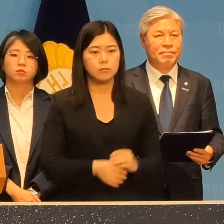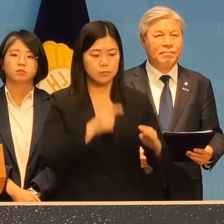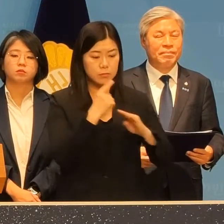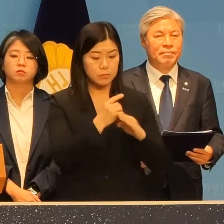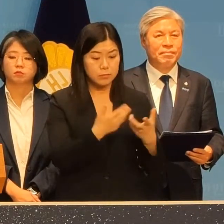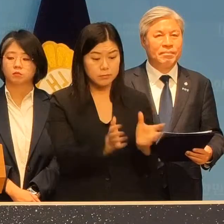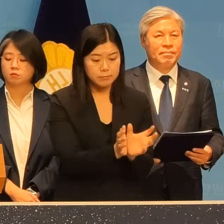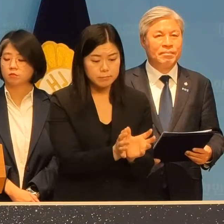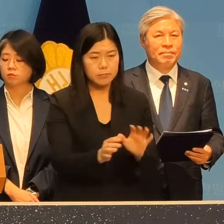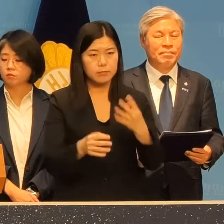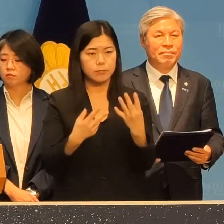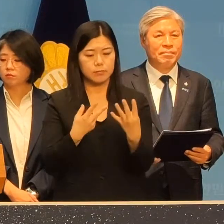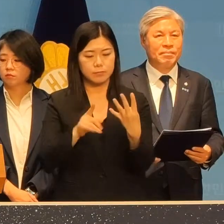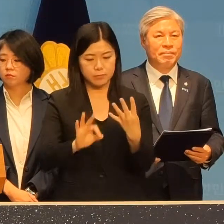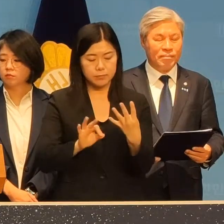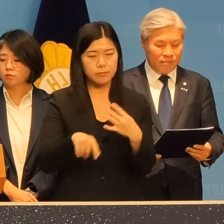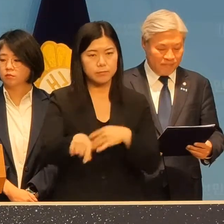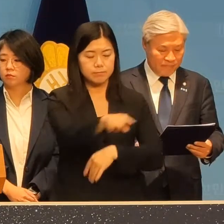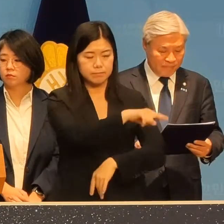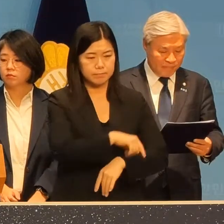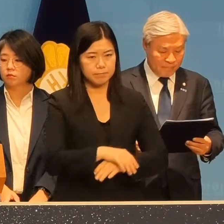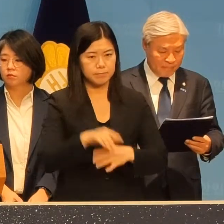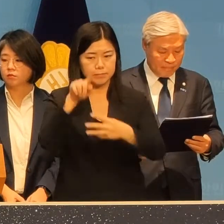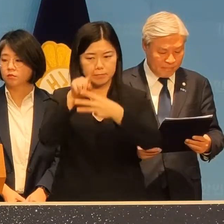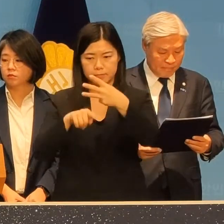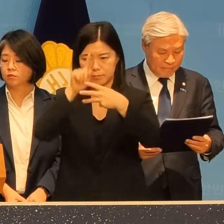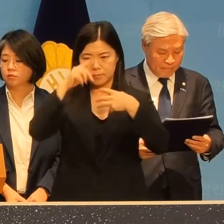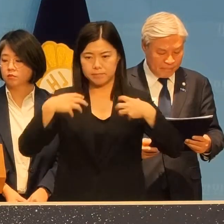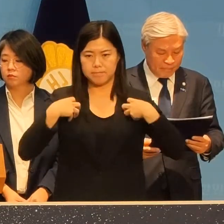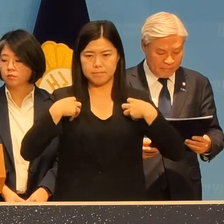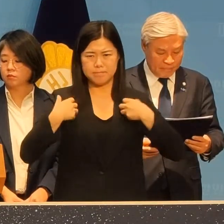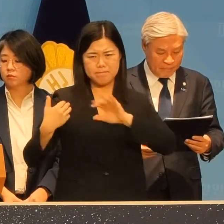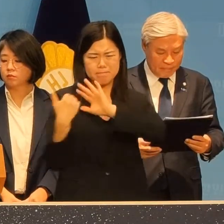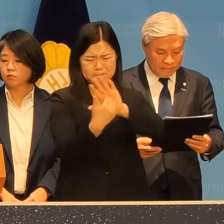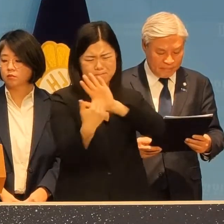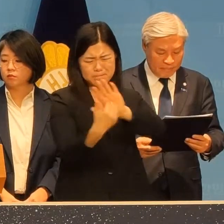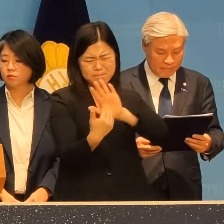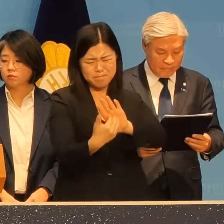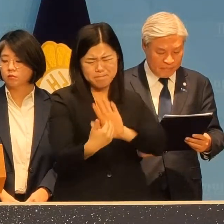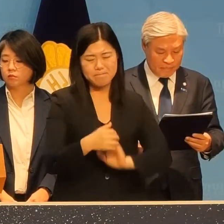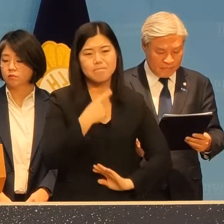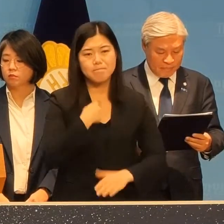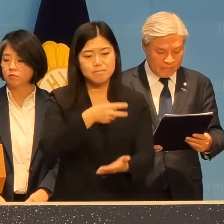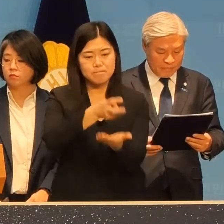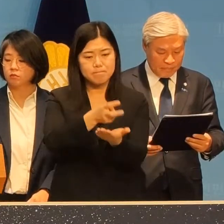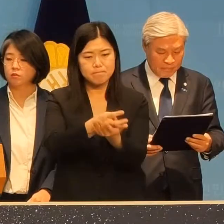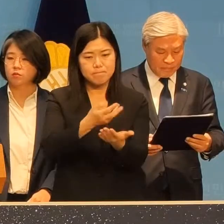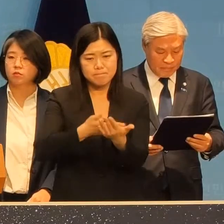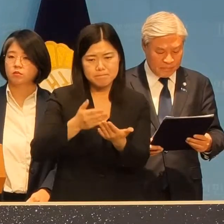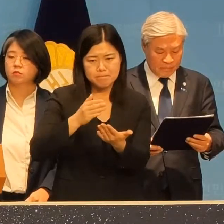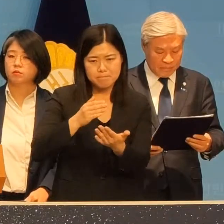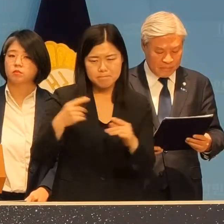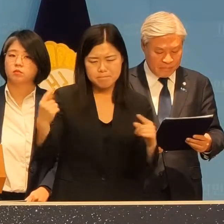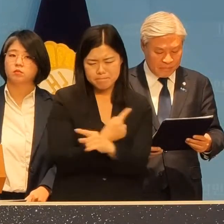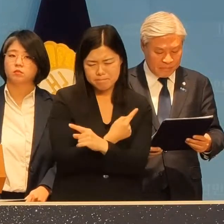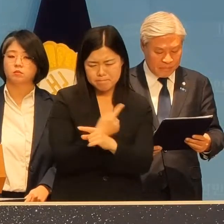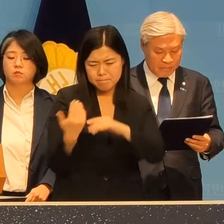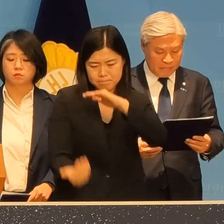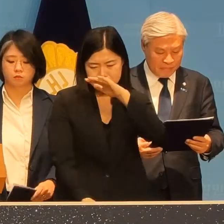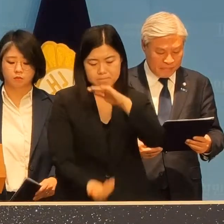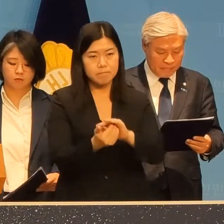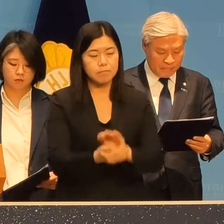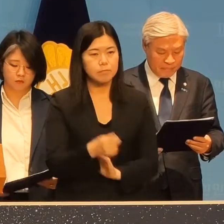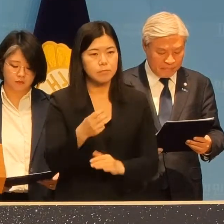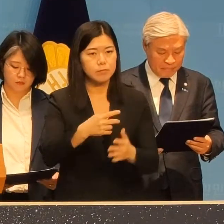더불어민주당과 개혁진보사당은 윤석열 정부가 거부권을 남발하며 폐기했던 개혁을 이뤄내는 것부터 시작해